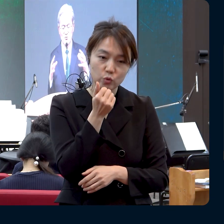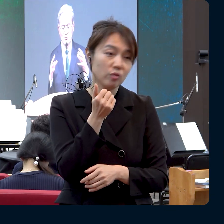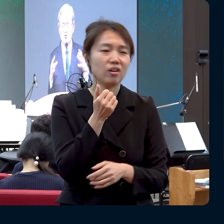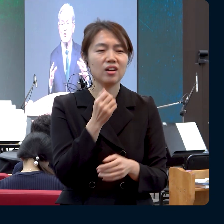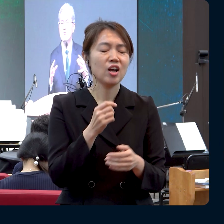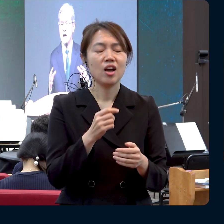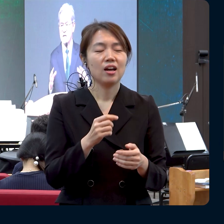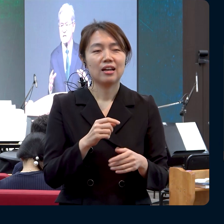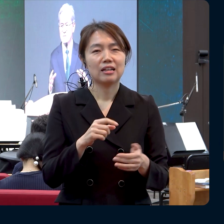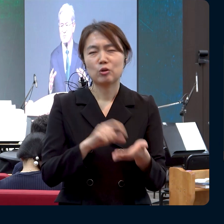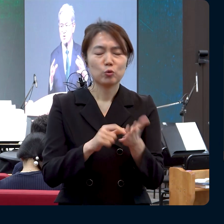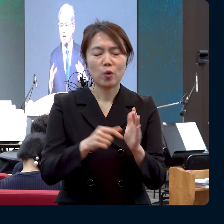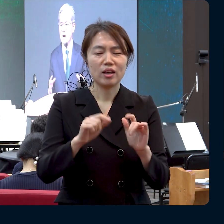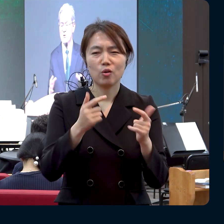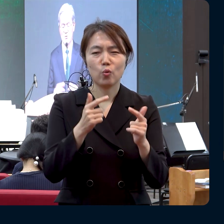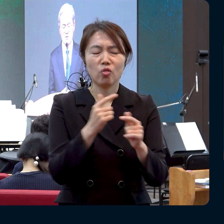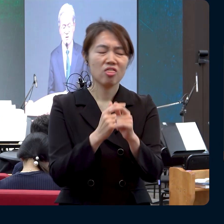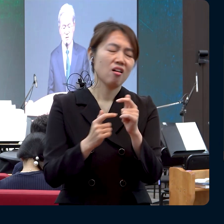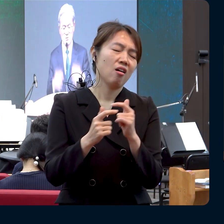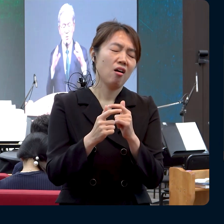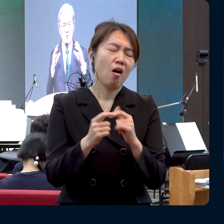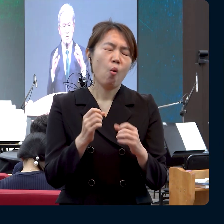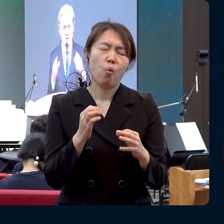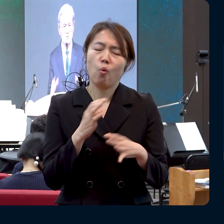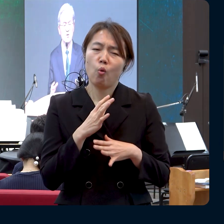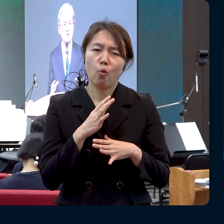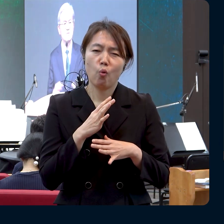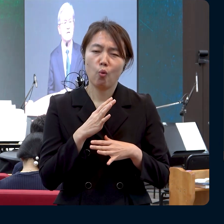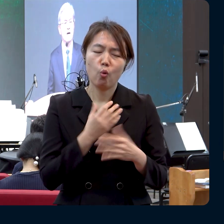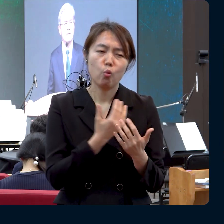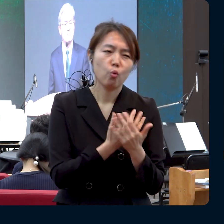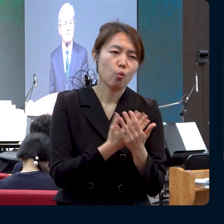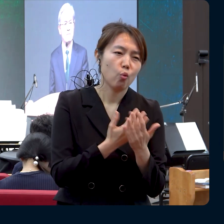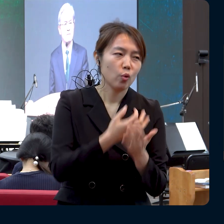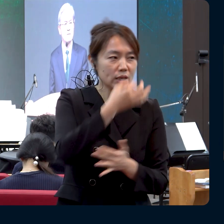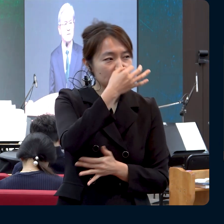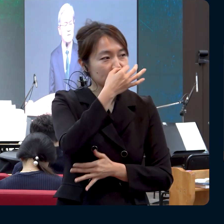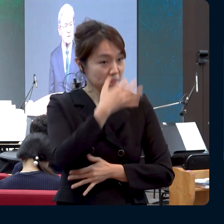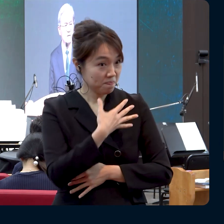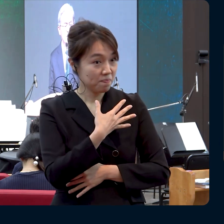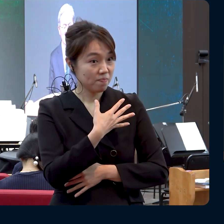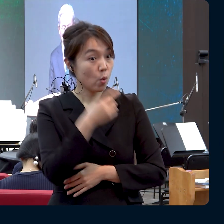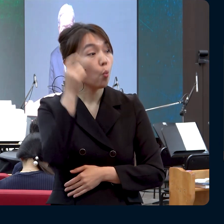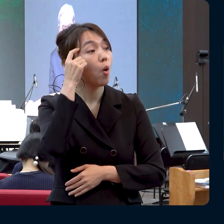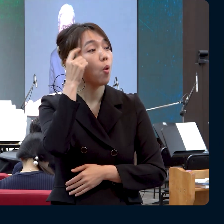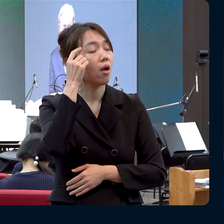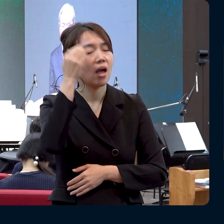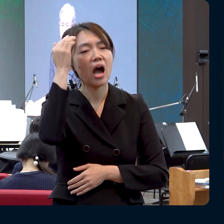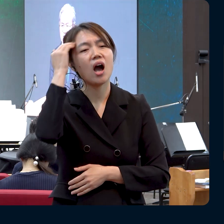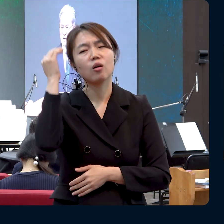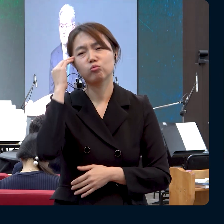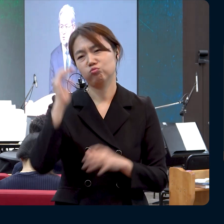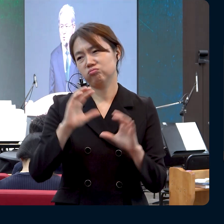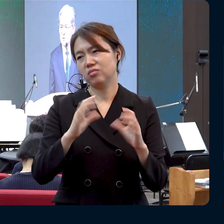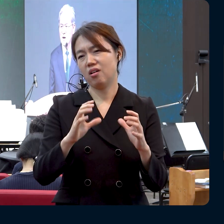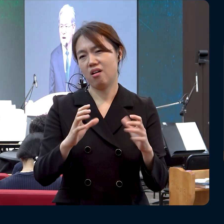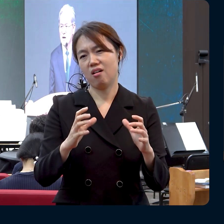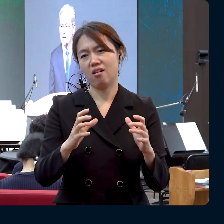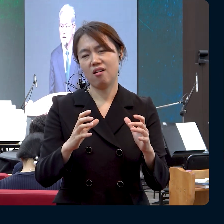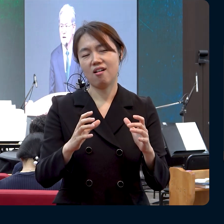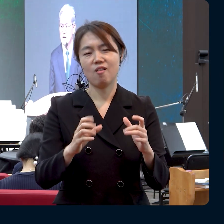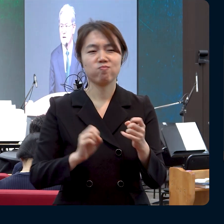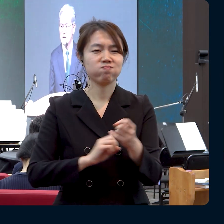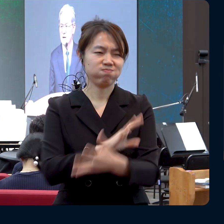정말 두려울 만큼 불안하고 그리고 힘들었습니다. 이 나라 어떻게 하면